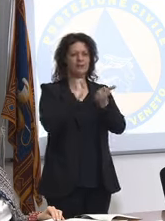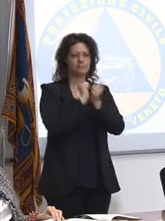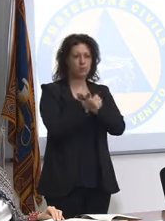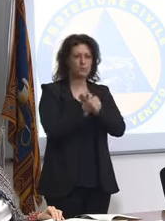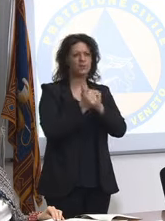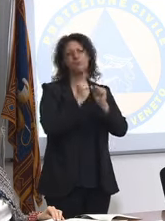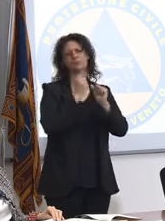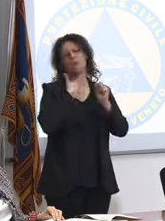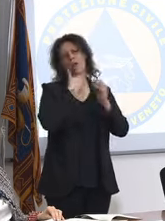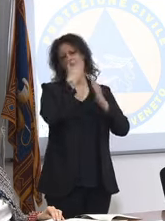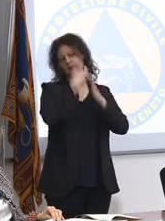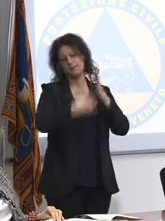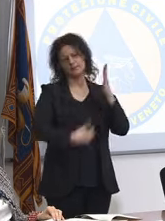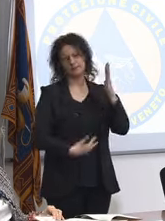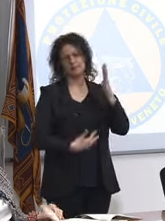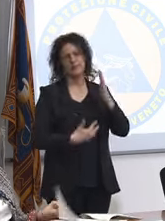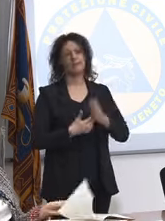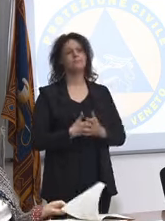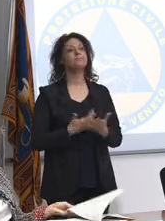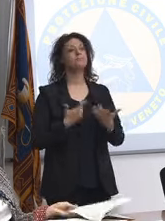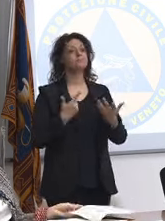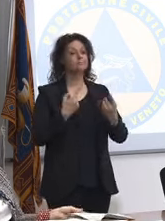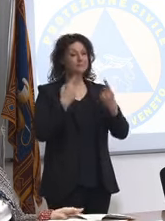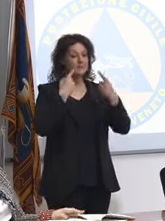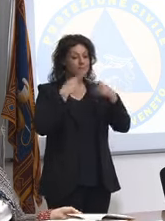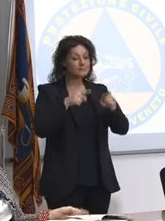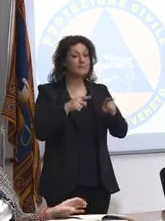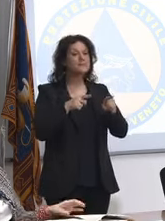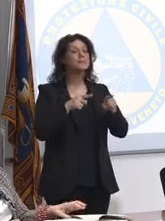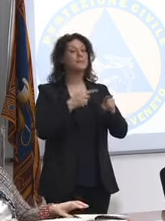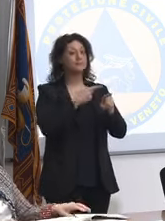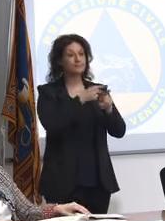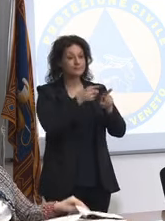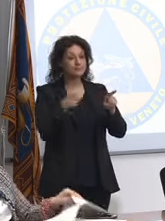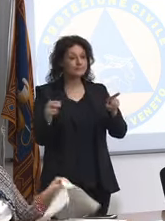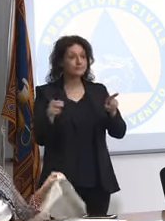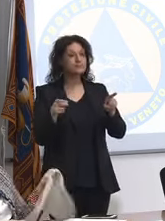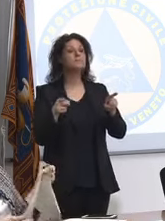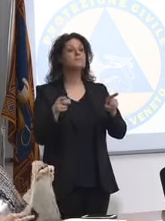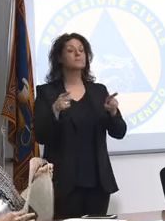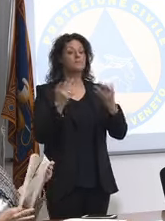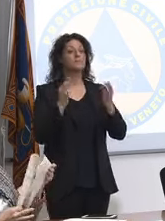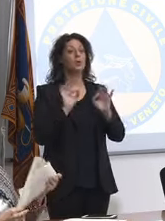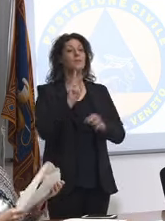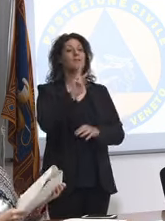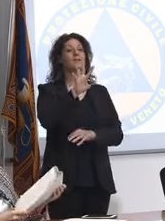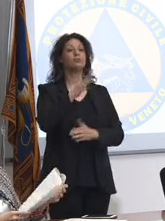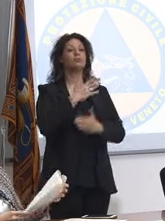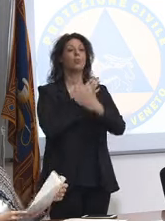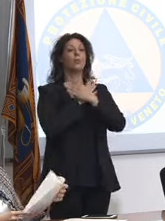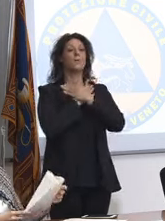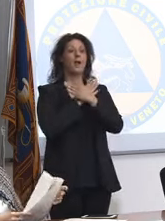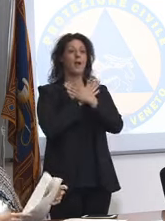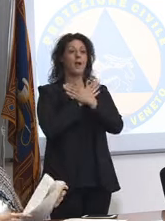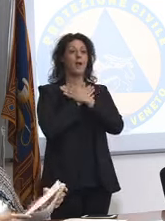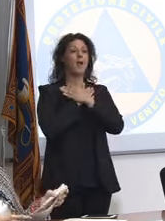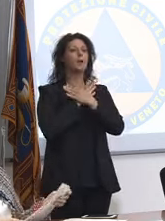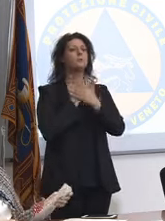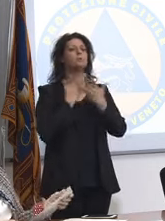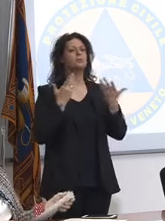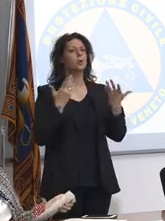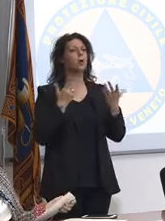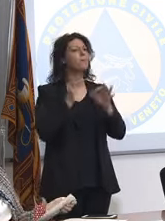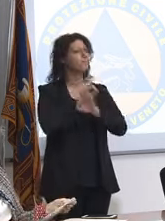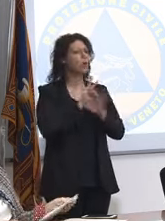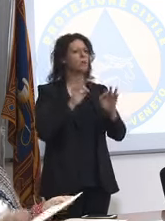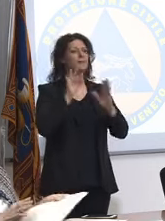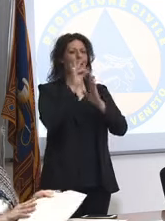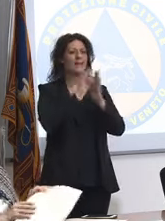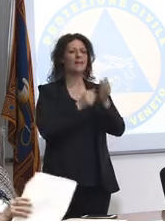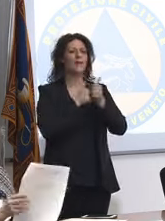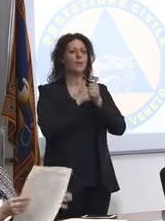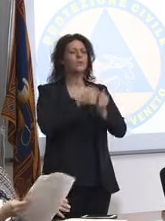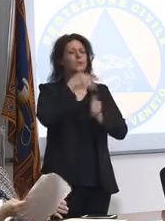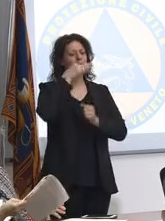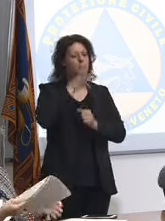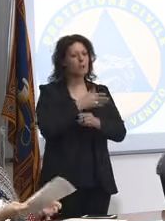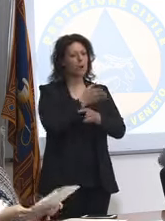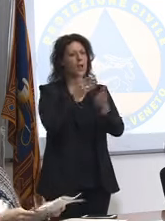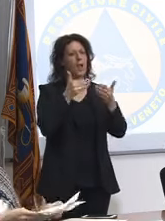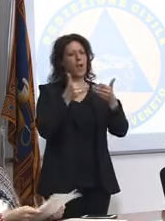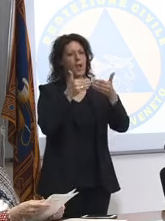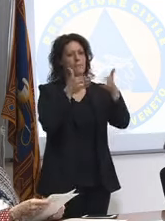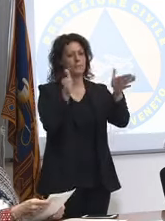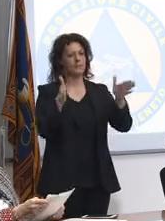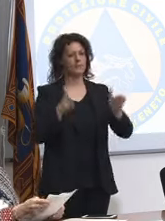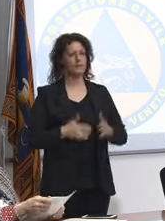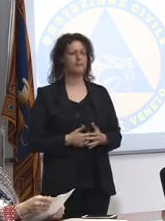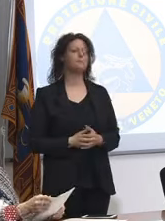la lista. Quindi anche qui dal 25 di maggio con le linee guida si va all'apertura. Guardate, è